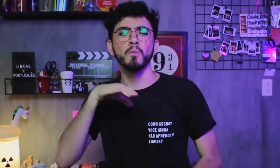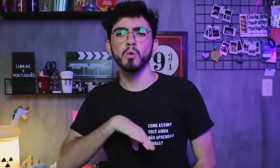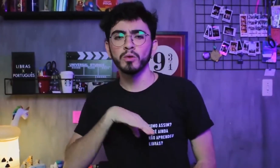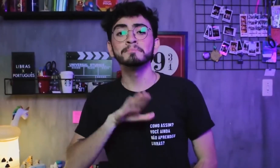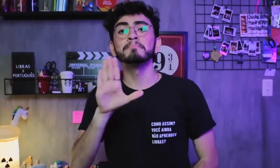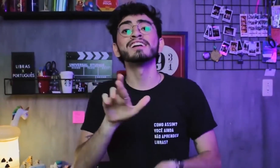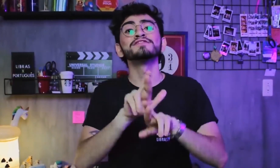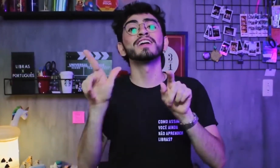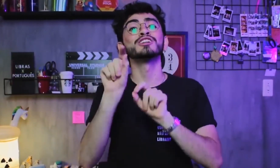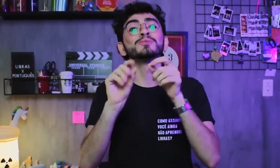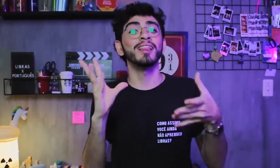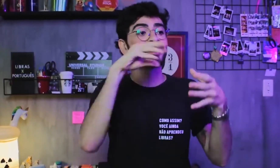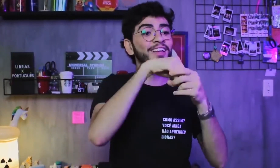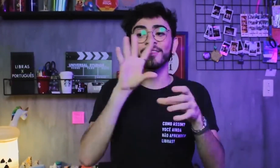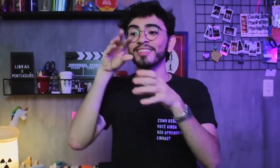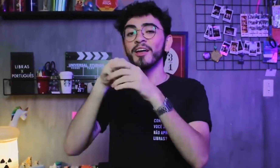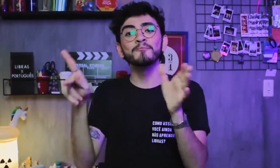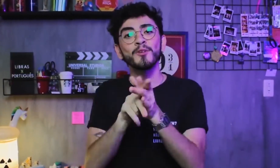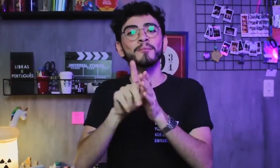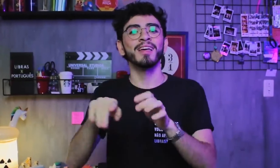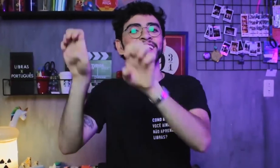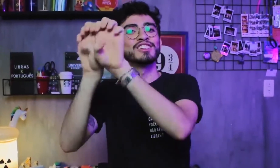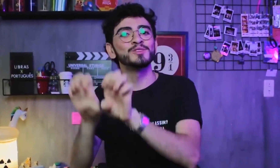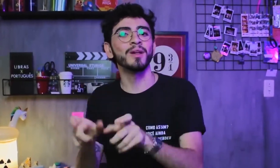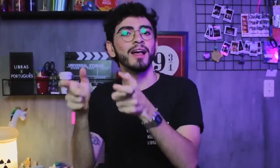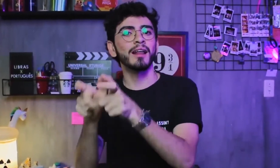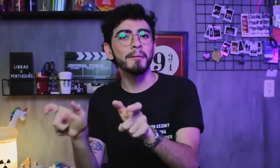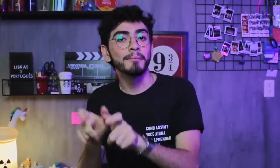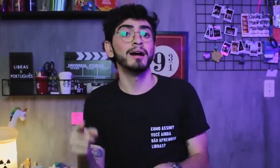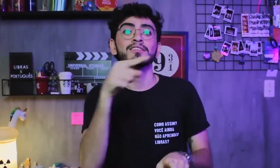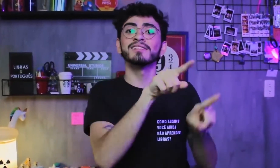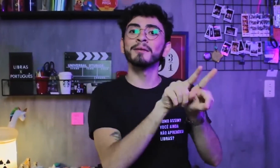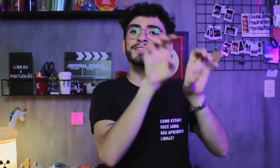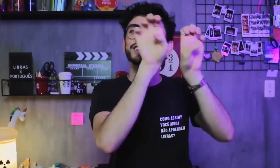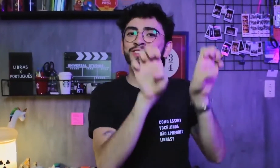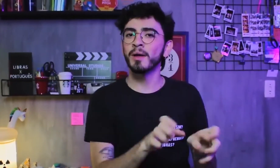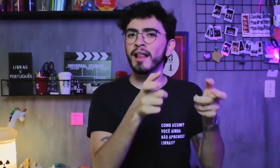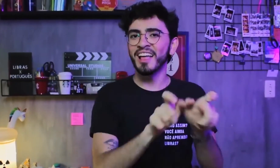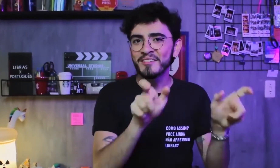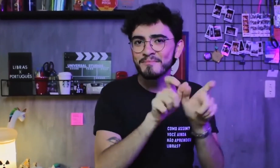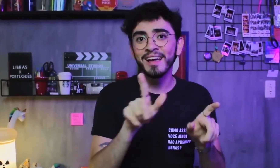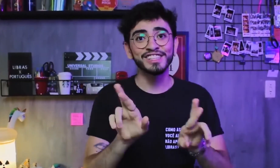importância. A diferença está só na estrutura gramatical que elas possuem. Mas as